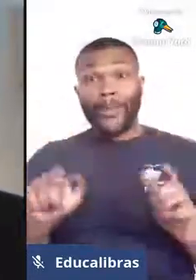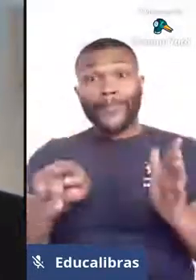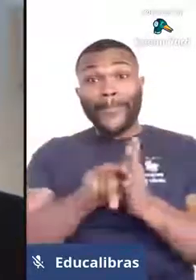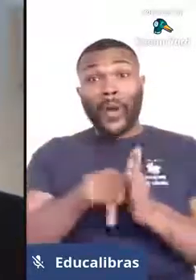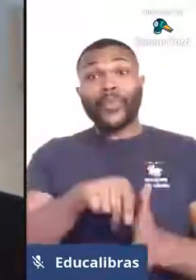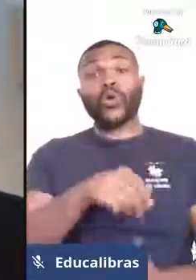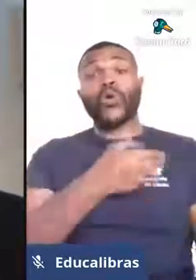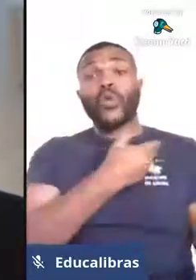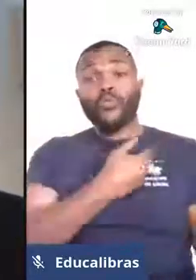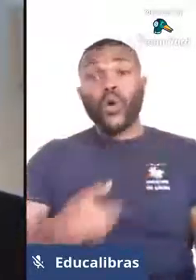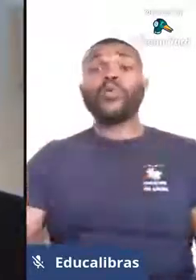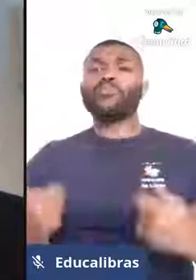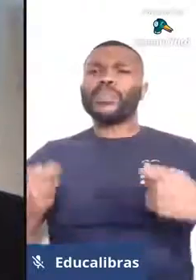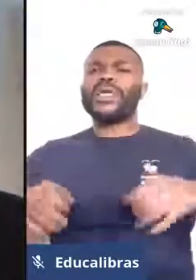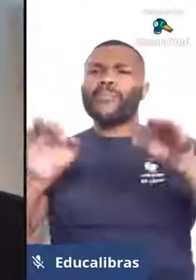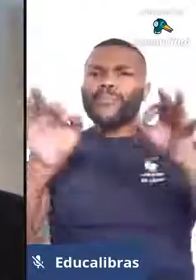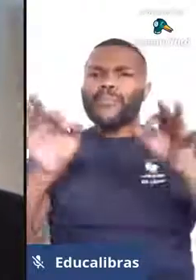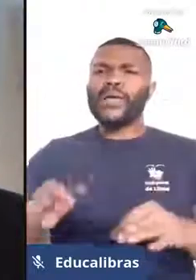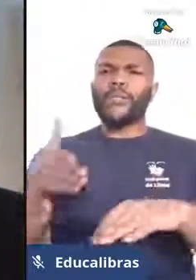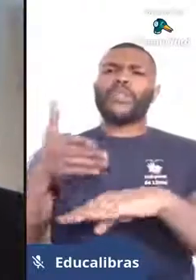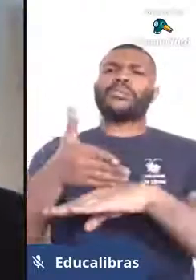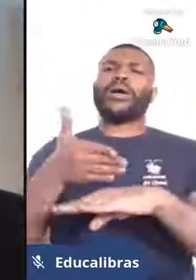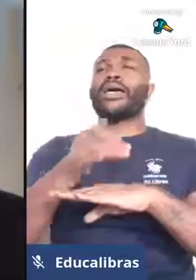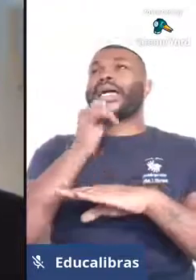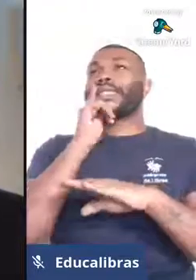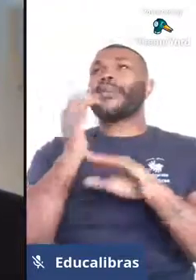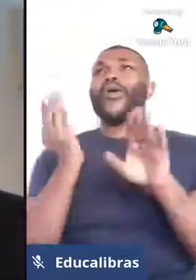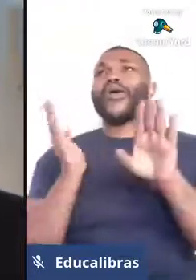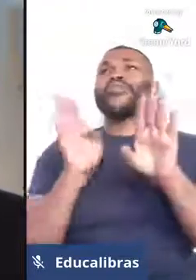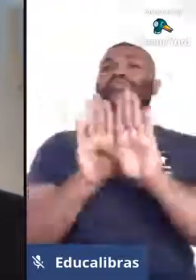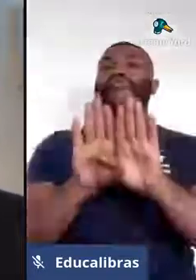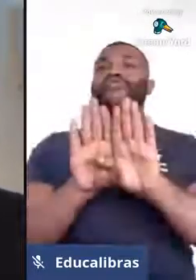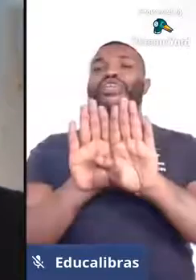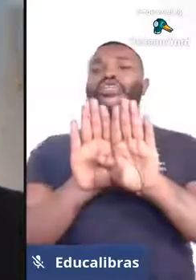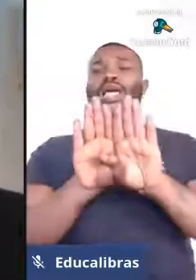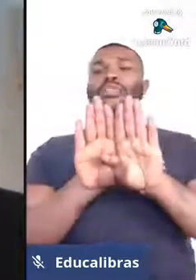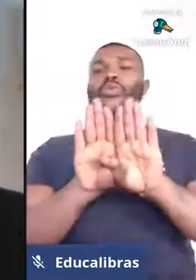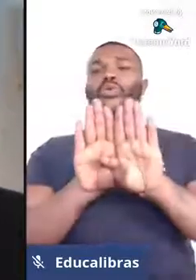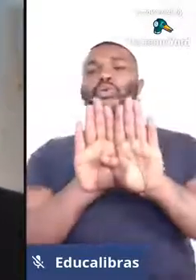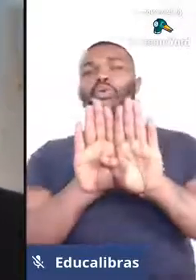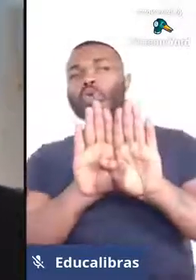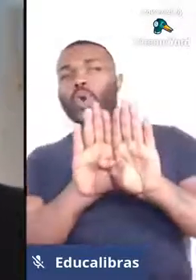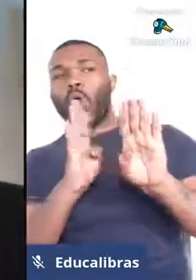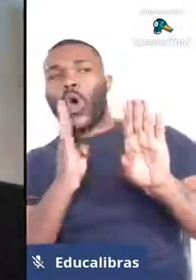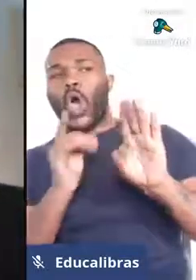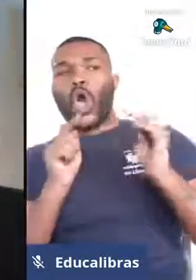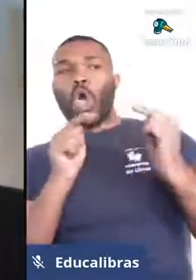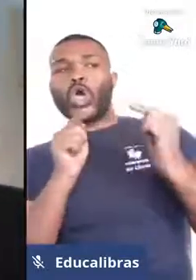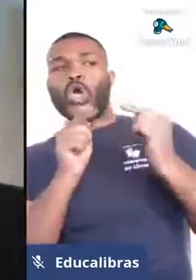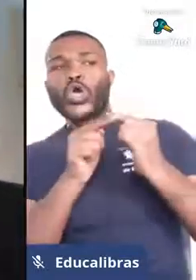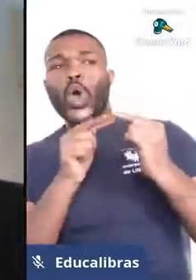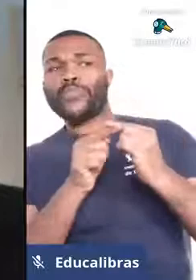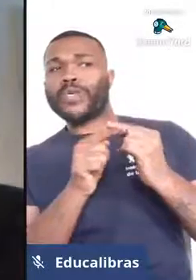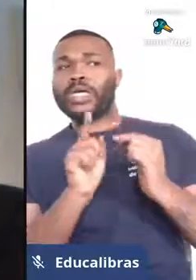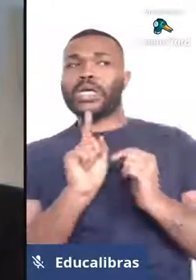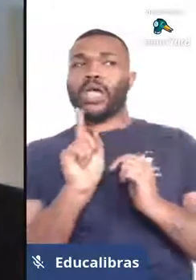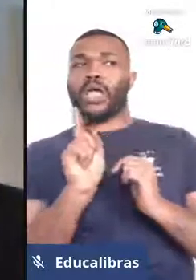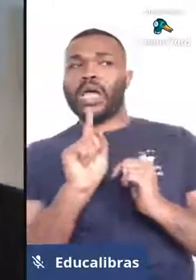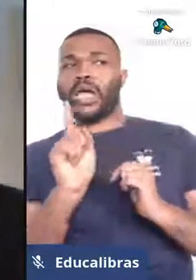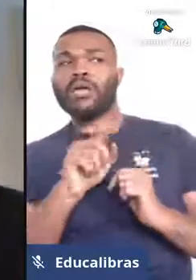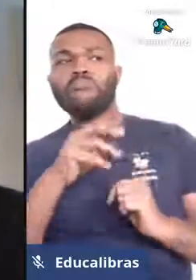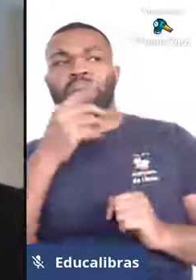verdadeiramente públicos, e não fechados para quem entra na cadeira ou quem talvez não cheire tão bem,